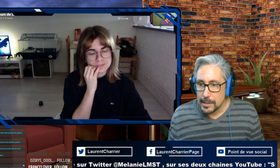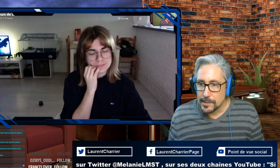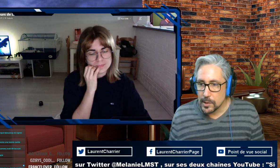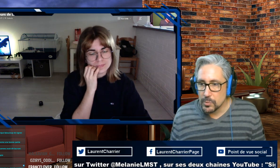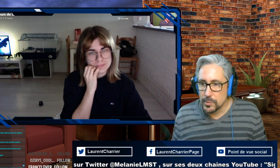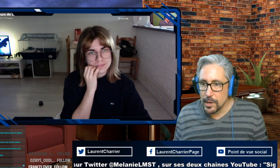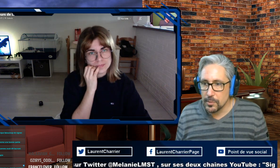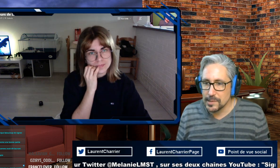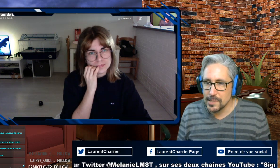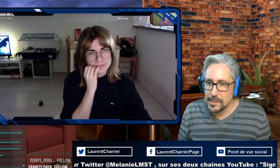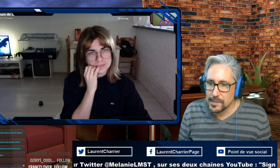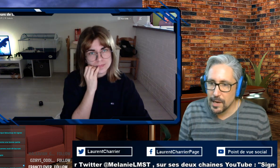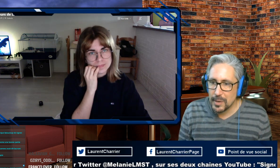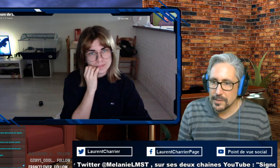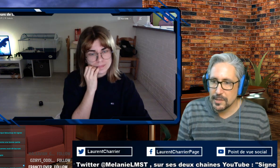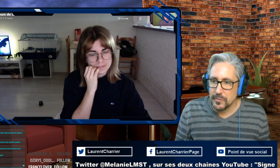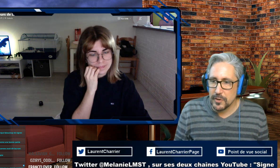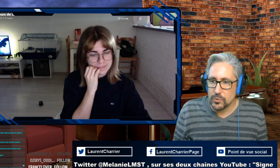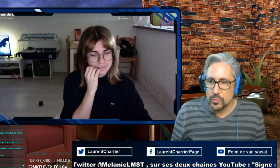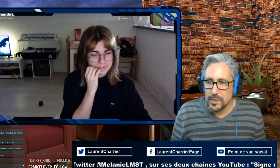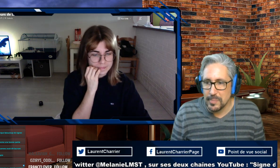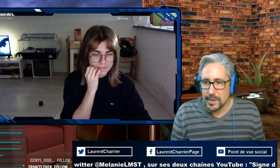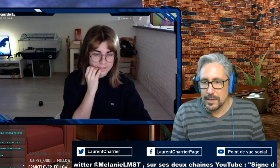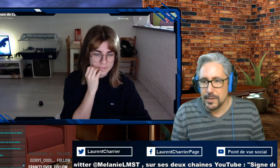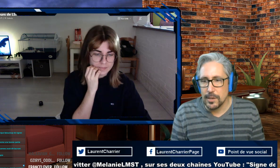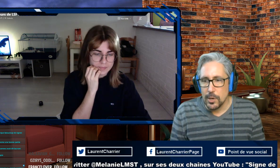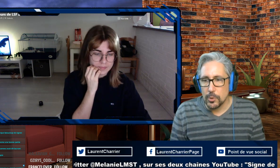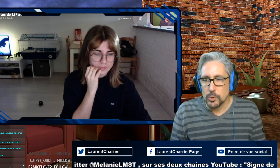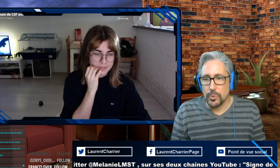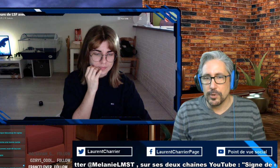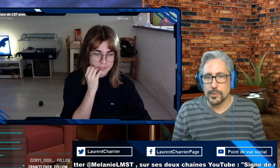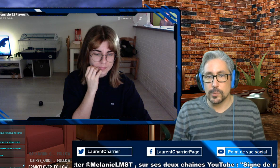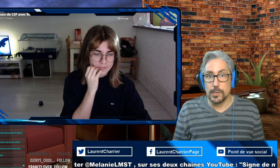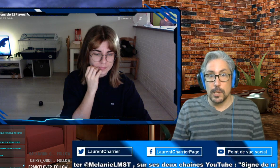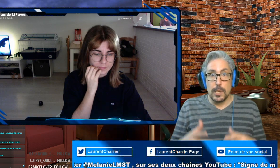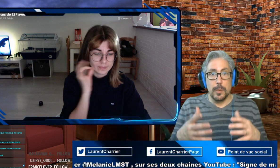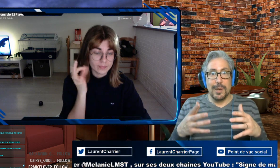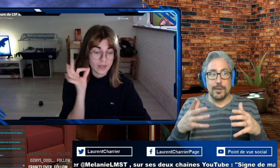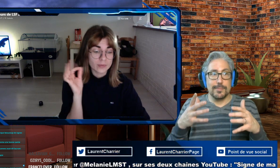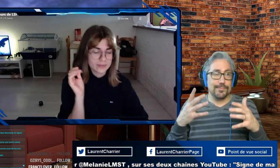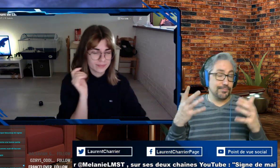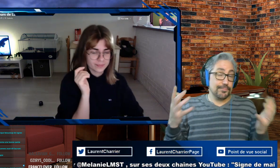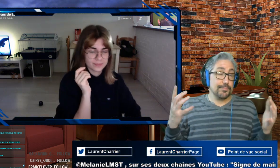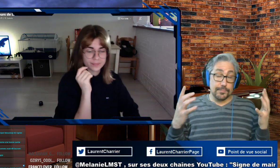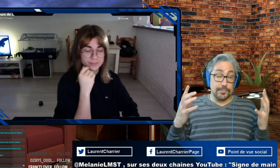ouais. C'est comme toutes les langues, ça, c'est la pratique qui fait que tu n'oublies pas et que tu progresses aussi.